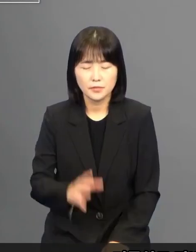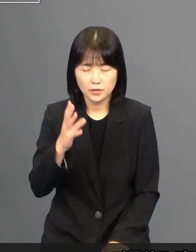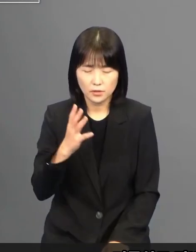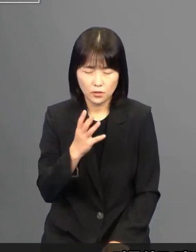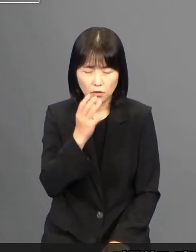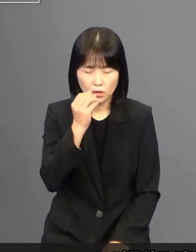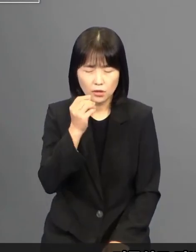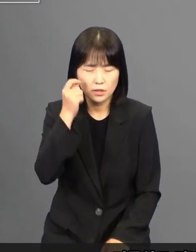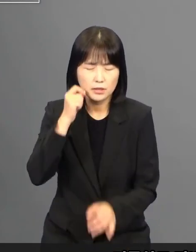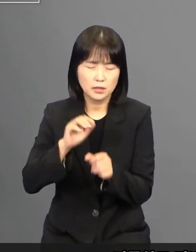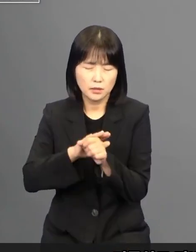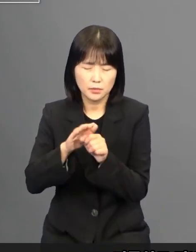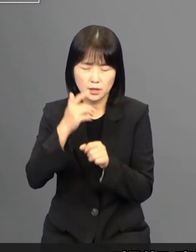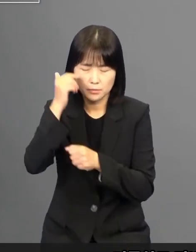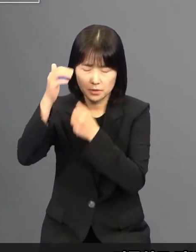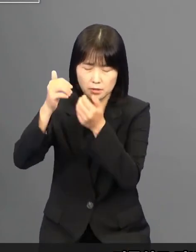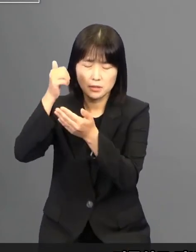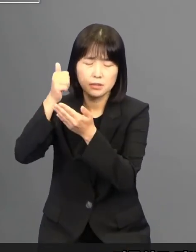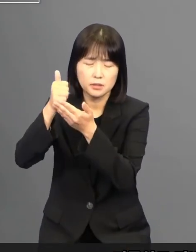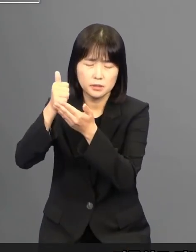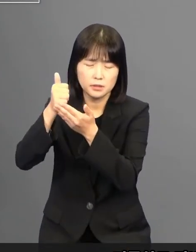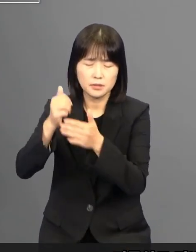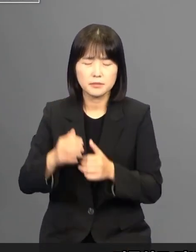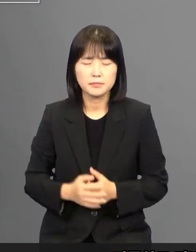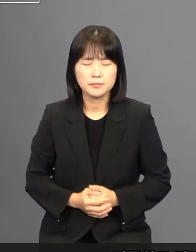거룩하고 자비로우신 아버지 하나님,